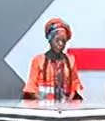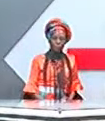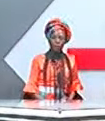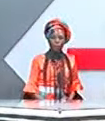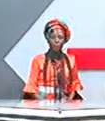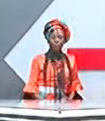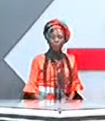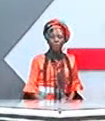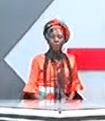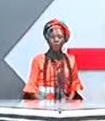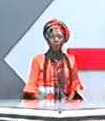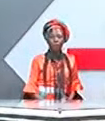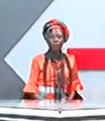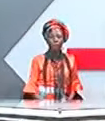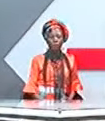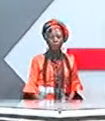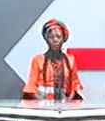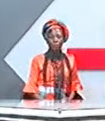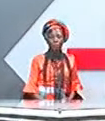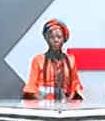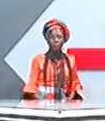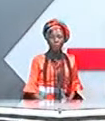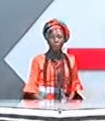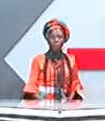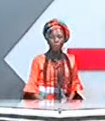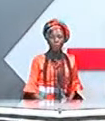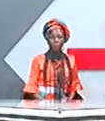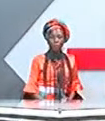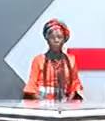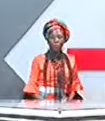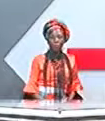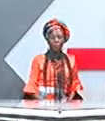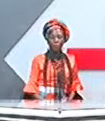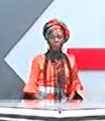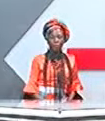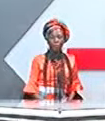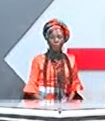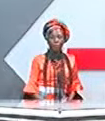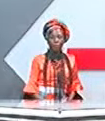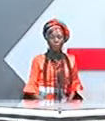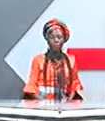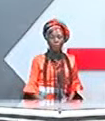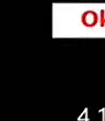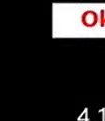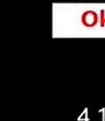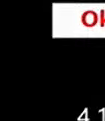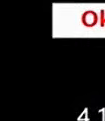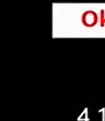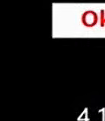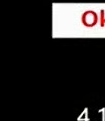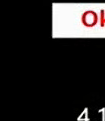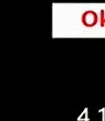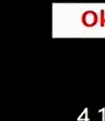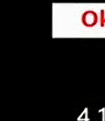mu 2016 yali owokusatu yali avuganya n'invalid votes n'ogamba bannange kitegeeza nti